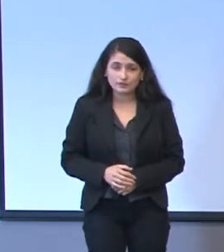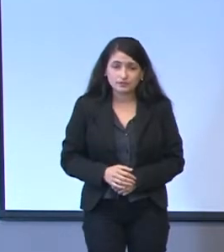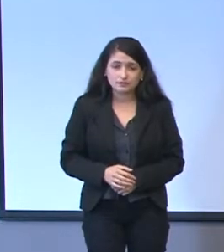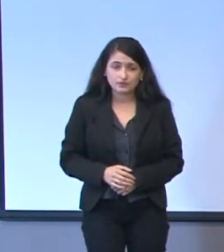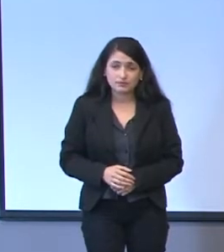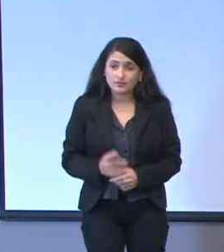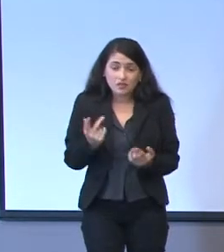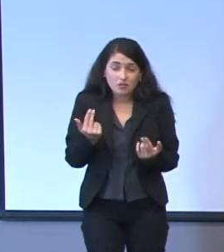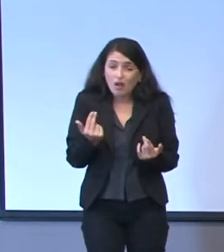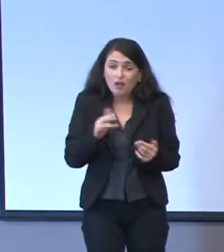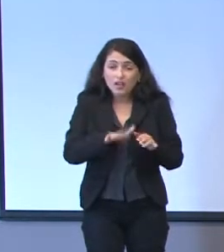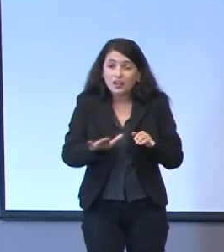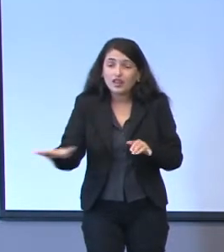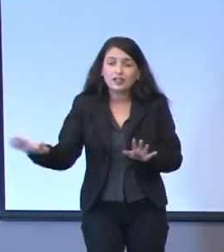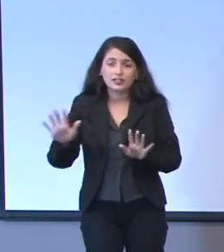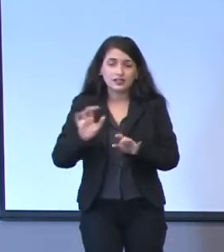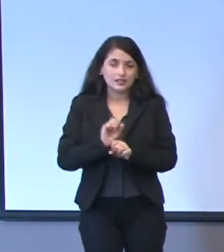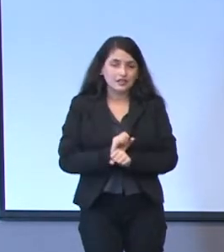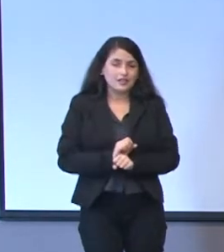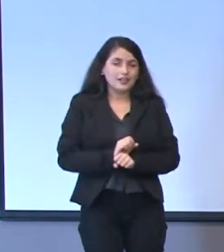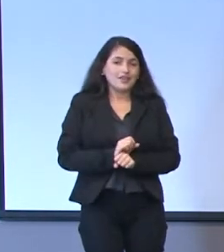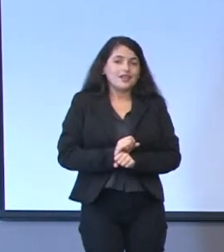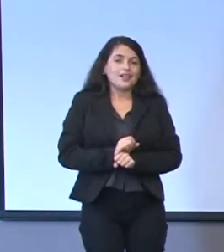E ufa.